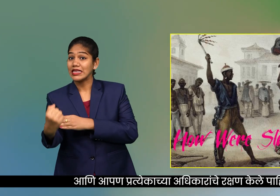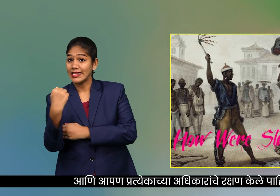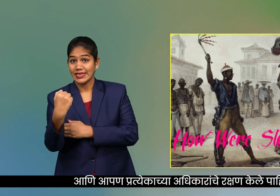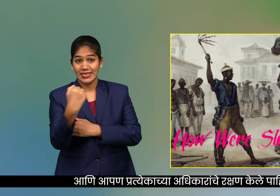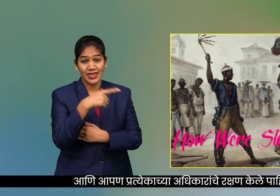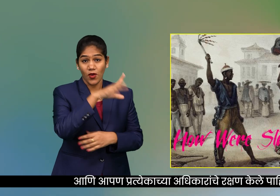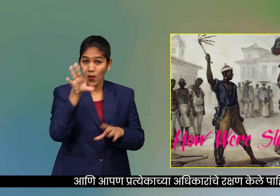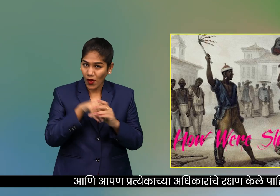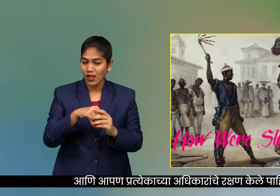केले पाहिजे.